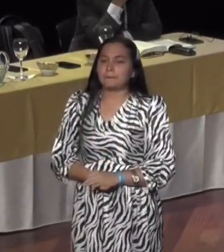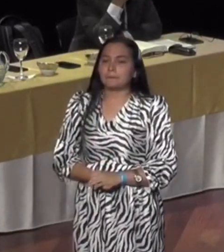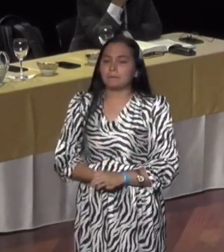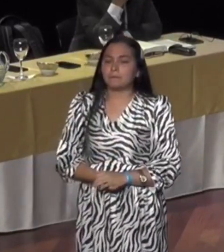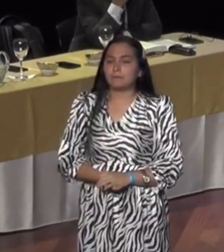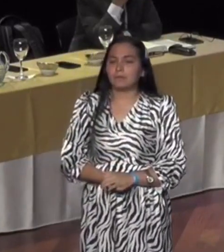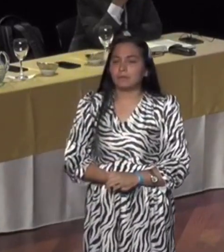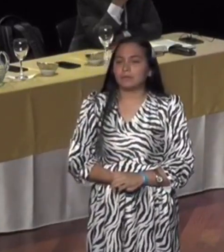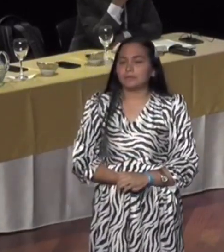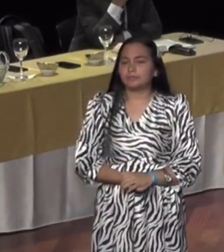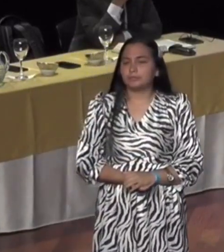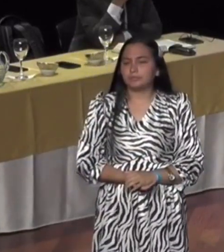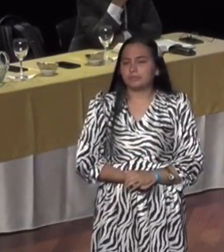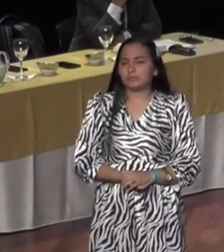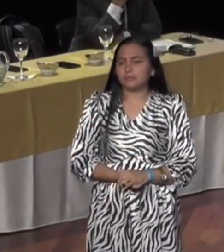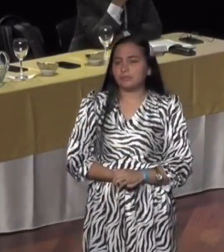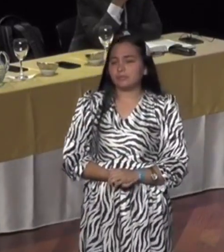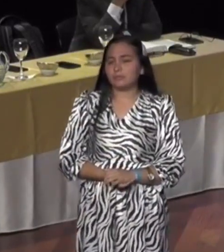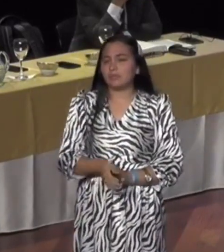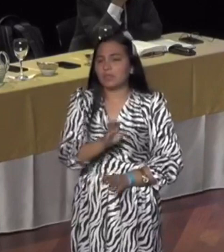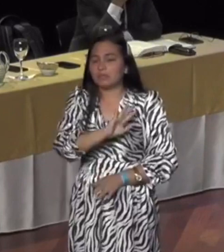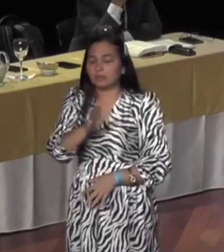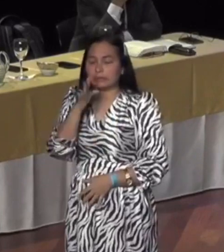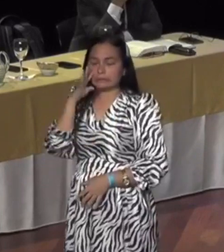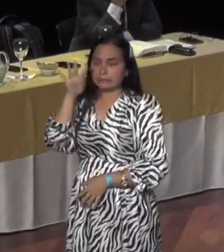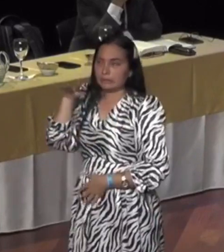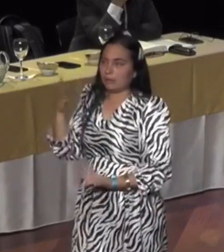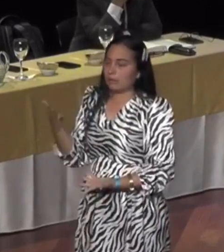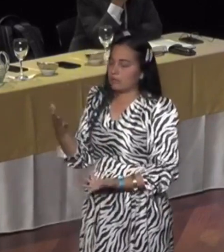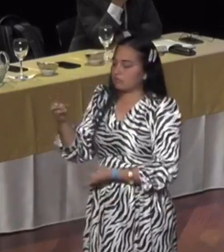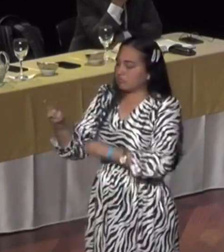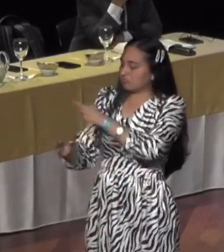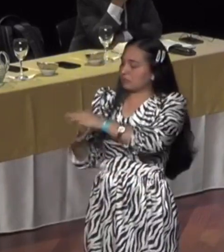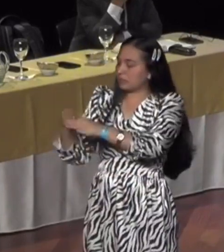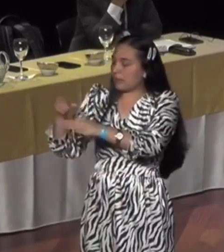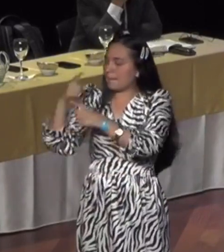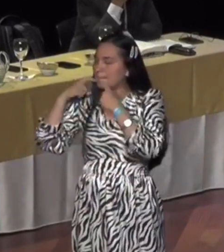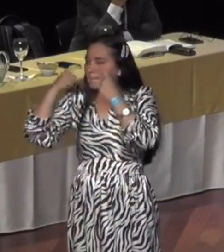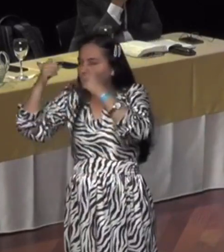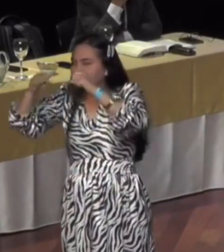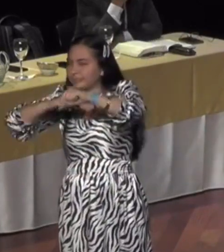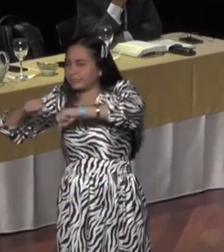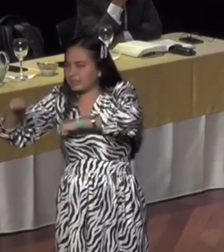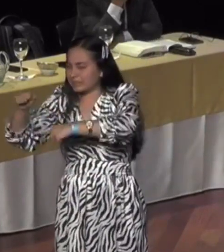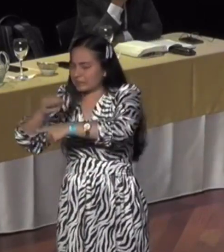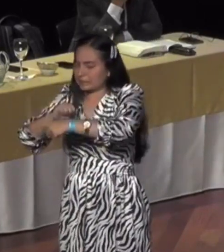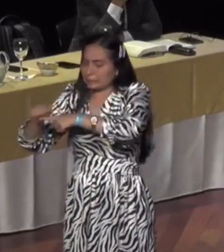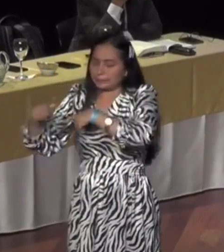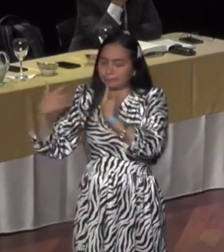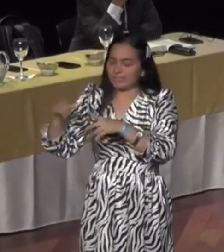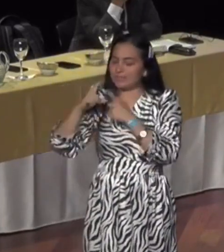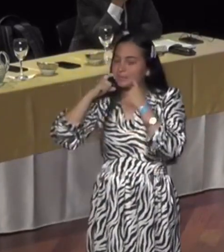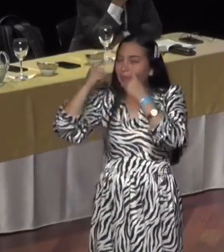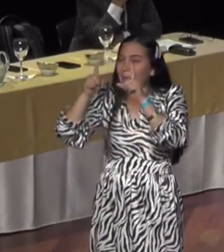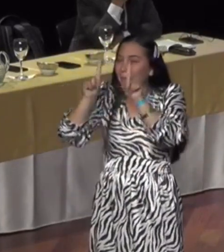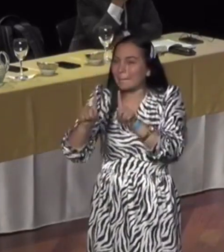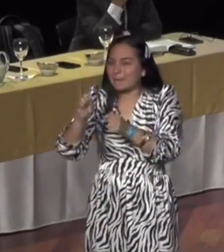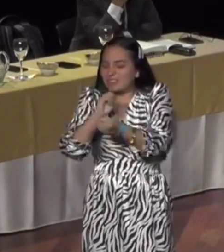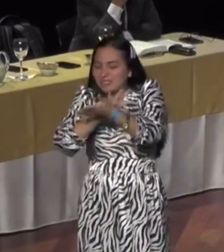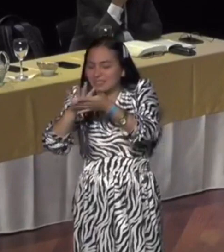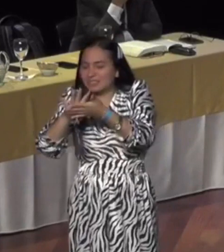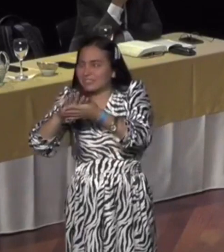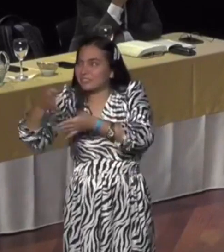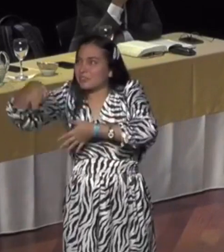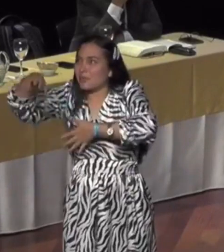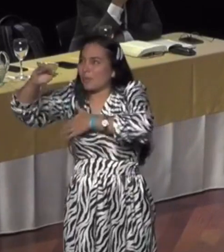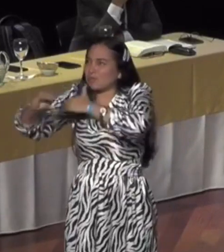Usted verá cómo aquellos que practican pecado serán destruidos de a poco, pero el que está en santidad, Dios lo va a poner de gloria en gloria, de gloria en